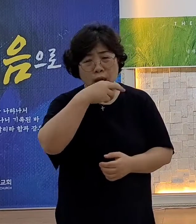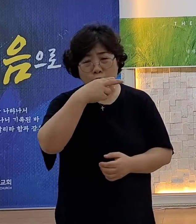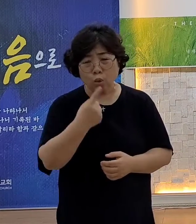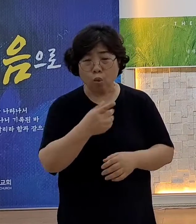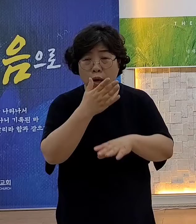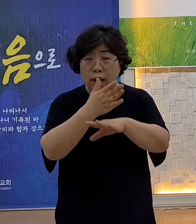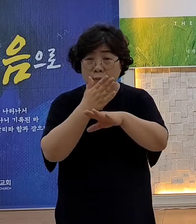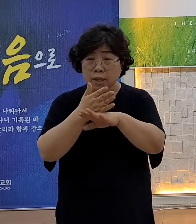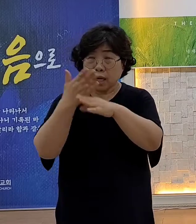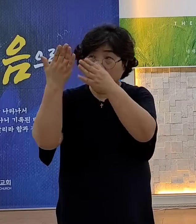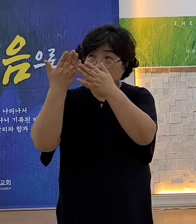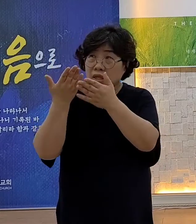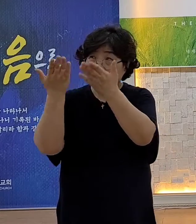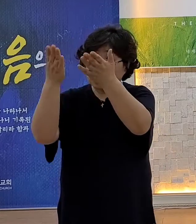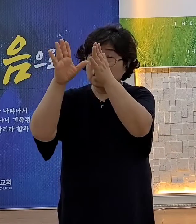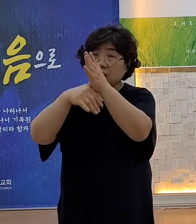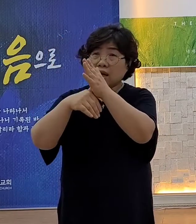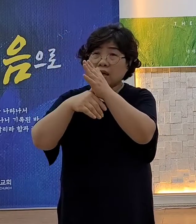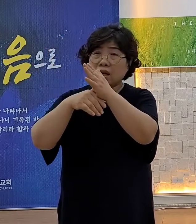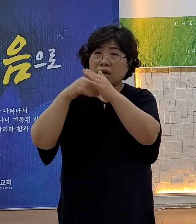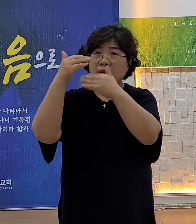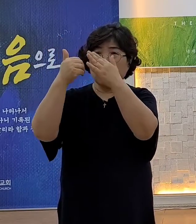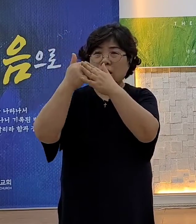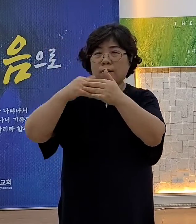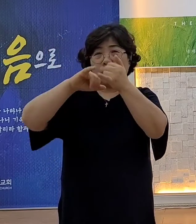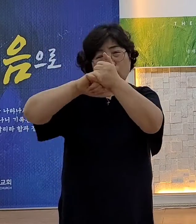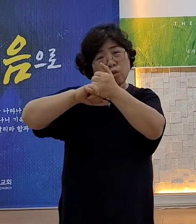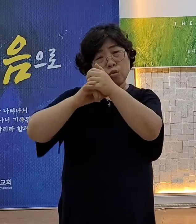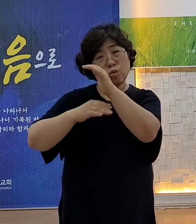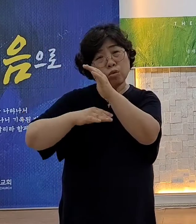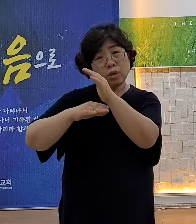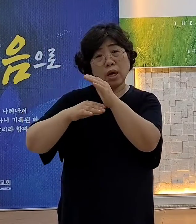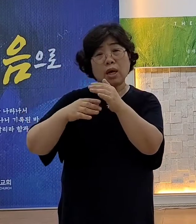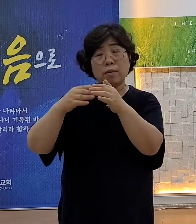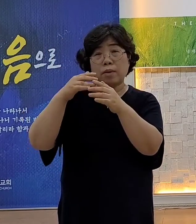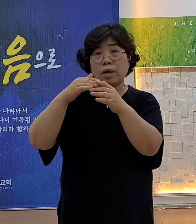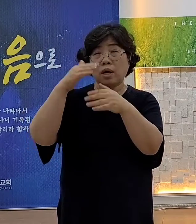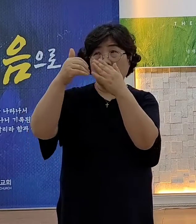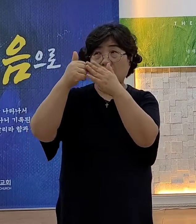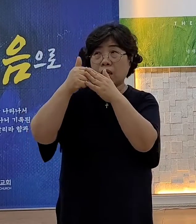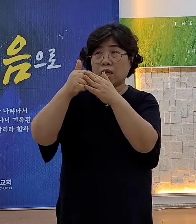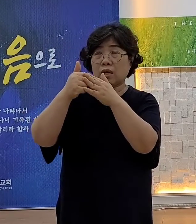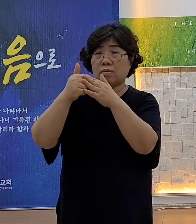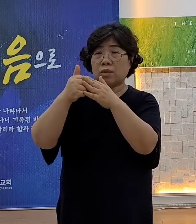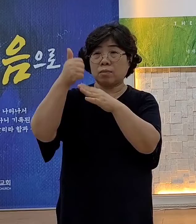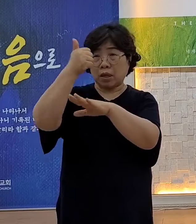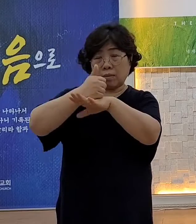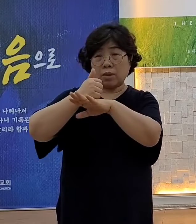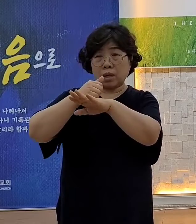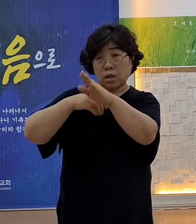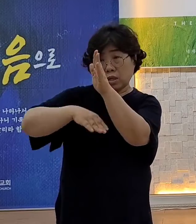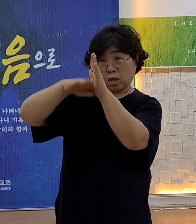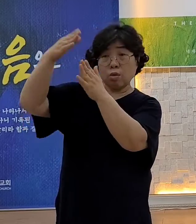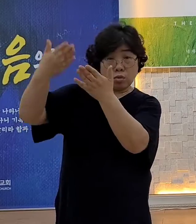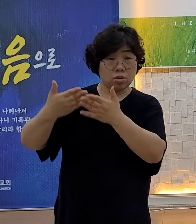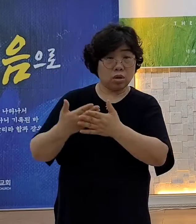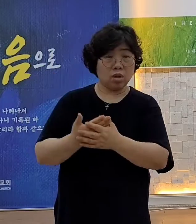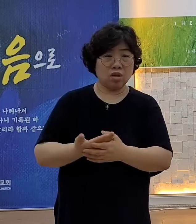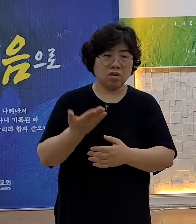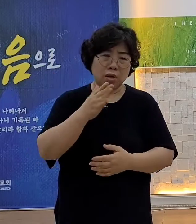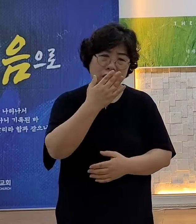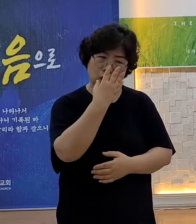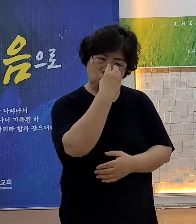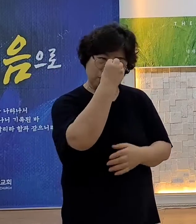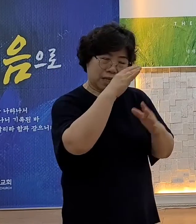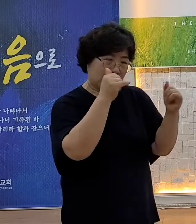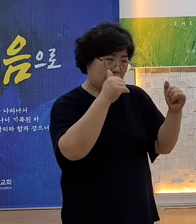감사할 때에 하나님 반드시 더 많은 걸로 채우시고. 그런데 이 마음이 교만한 사람들은요 그렇게 절대로 감사가